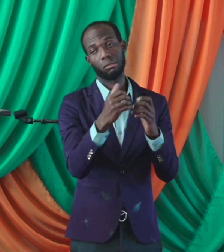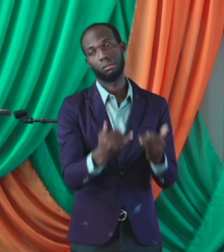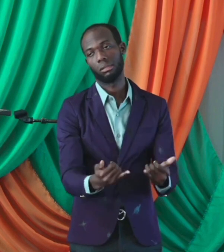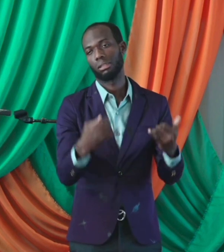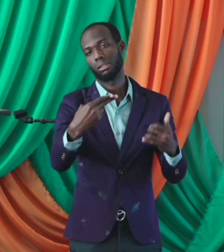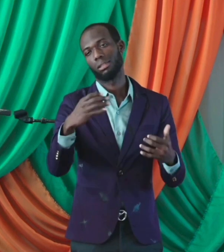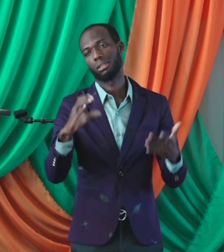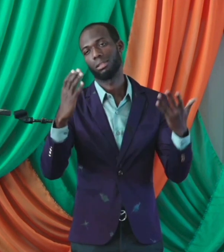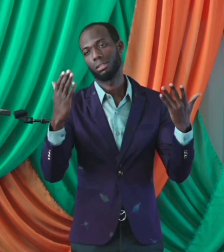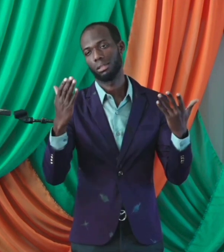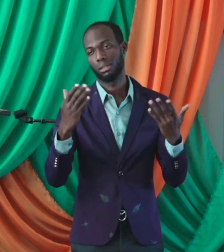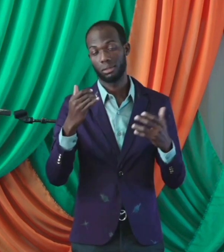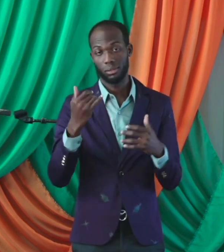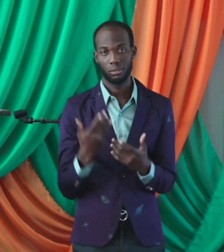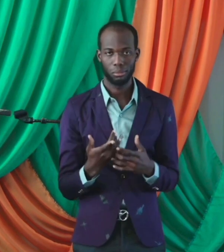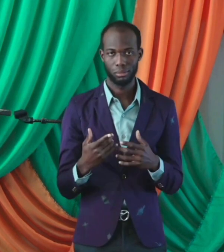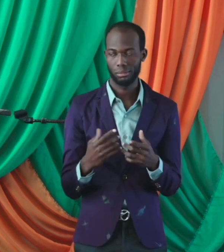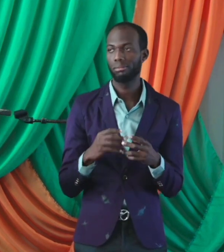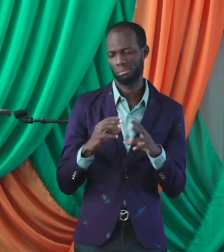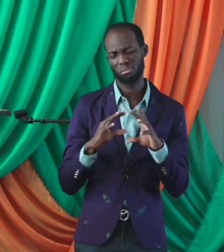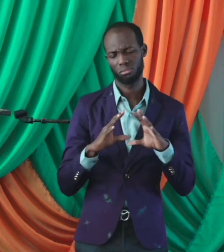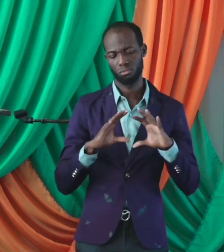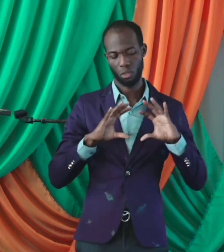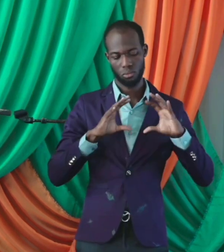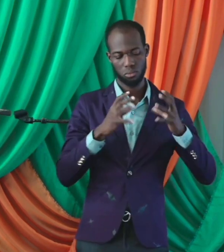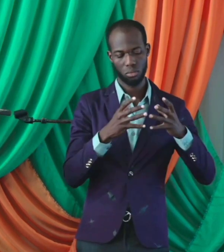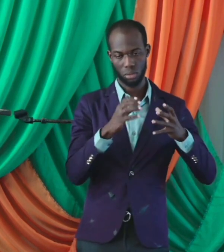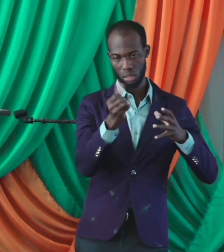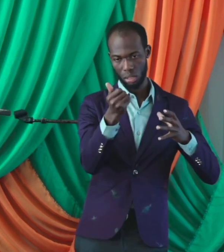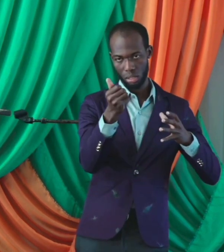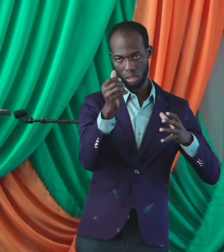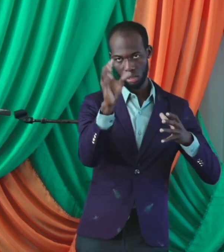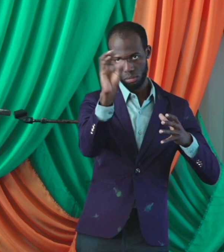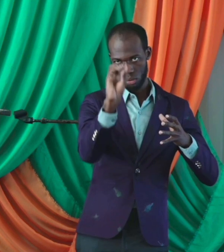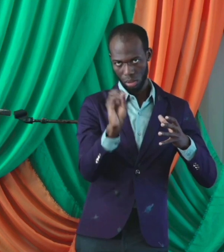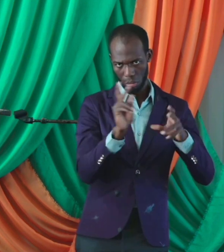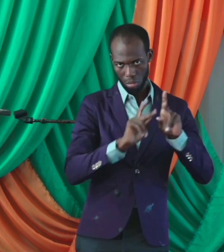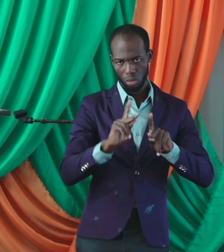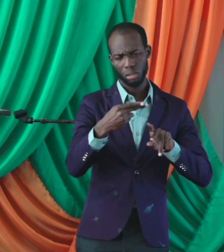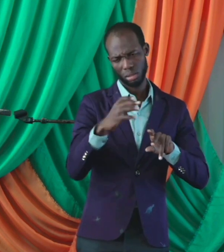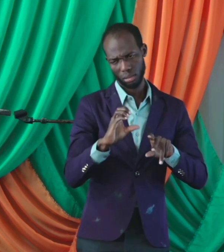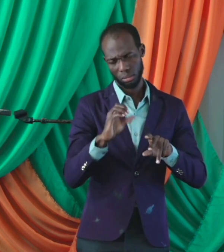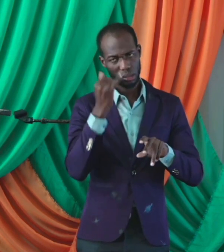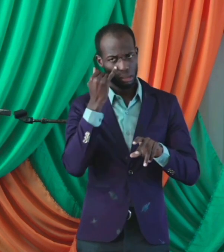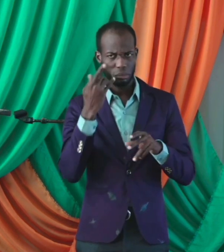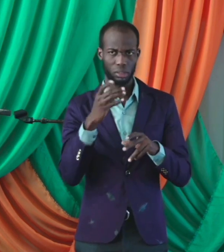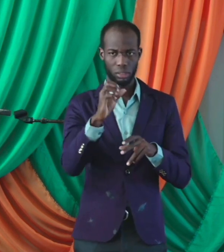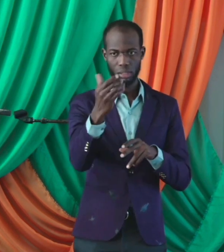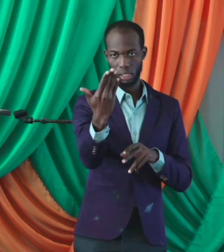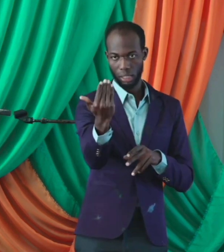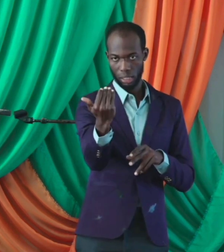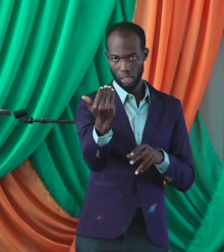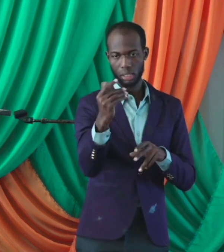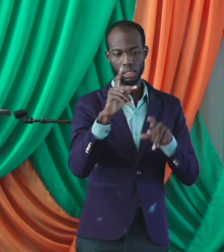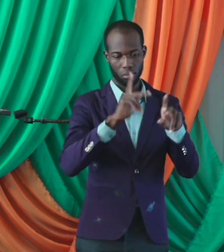quelconque. Et si nous avons dit, donc, son tendance mondiale, donc, 15% de la population mondiale là, handicapée. Eh bien, si nous dit 15% de